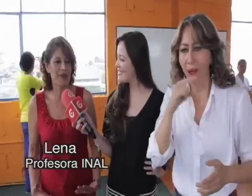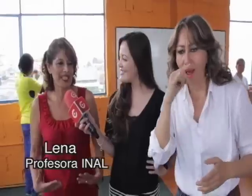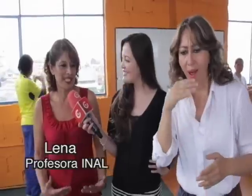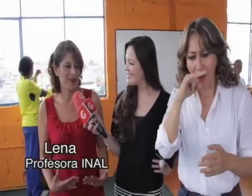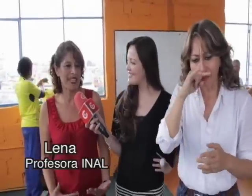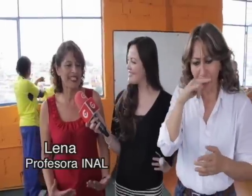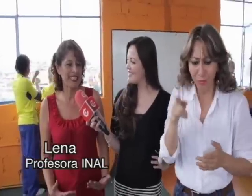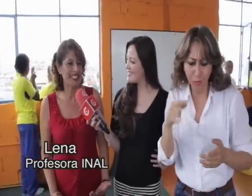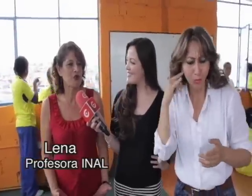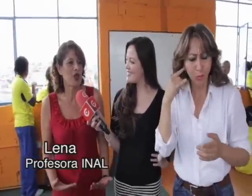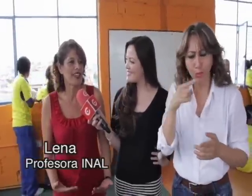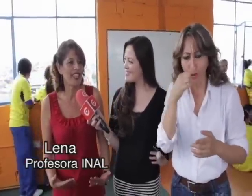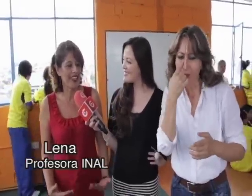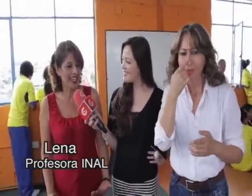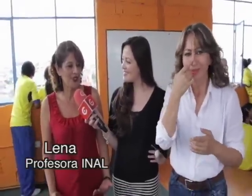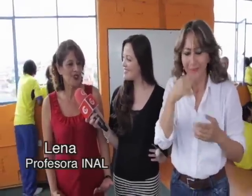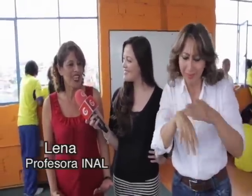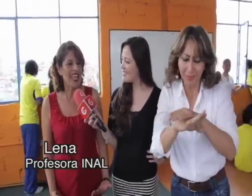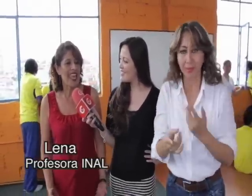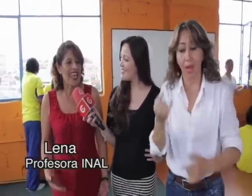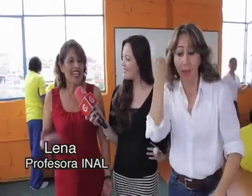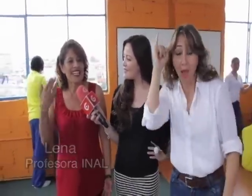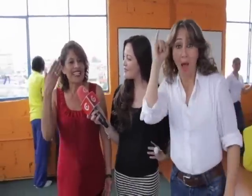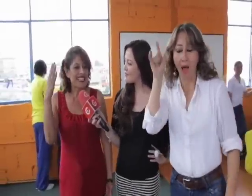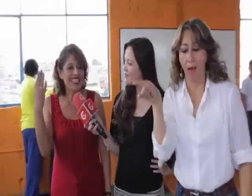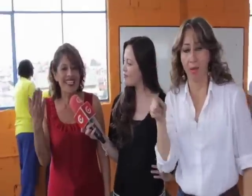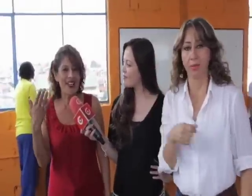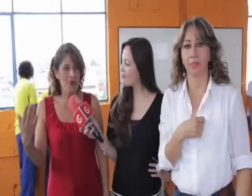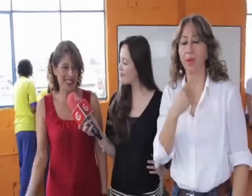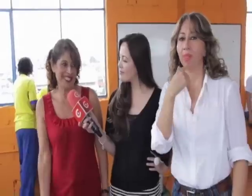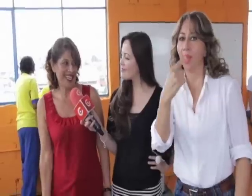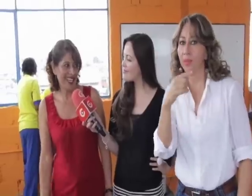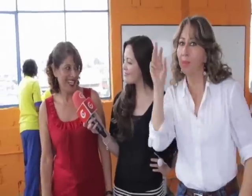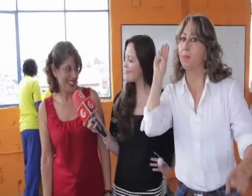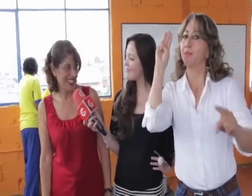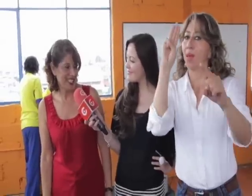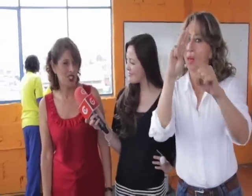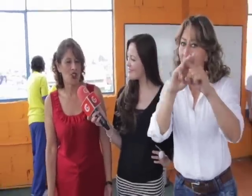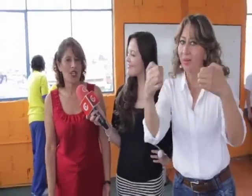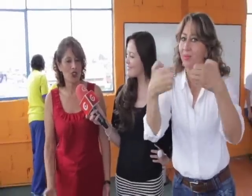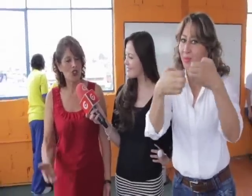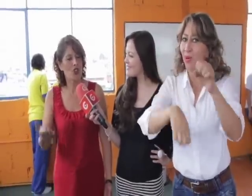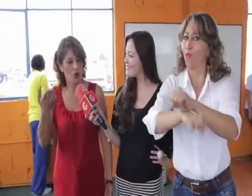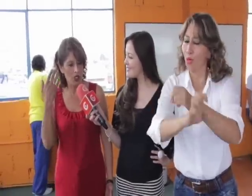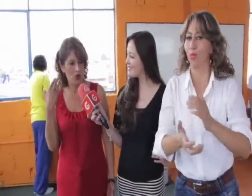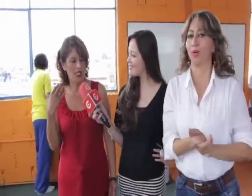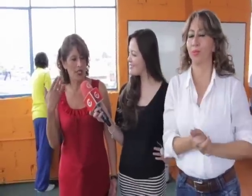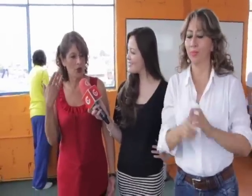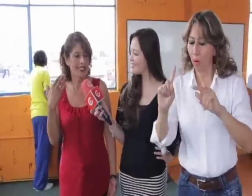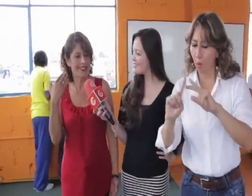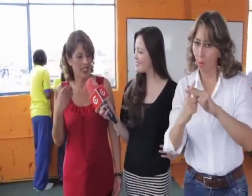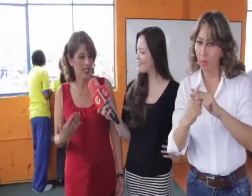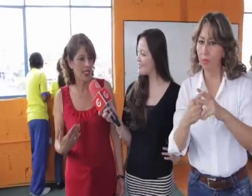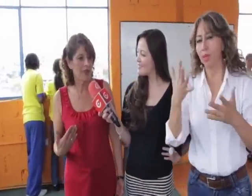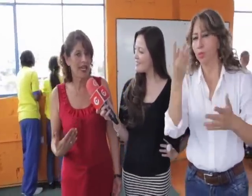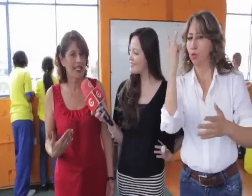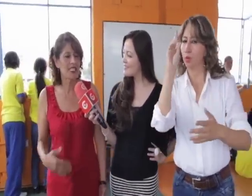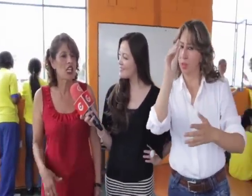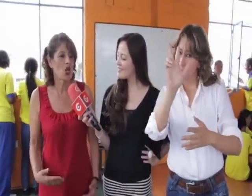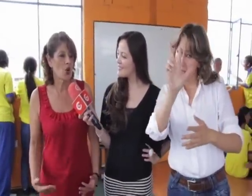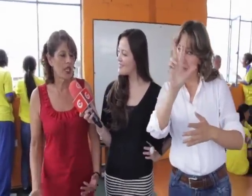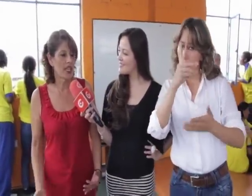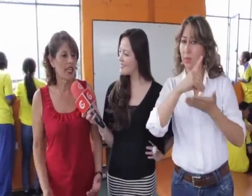fútbol, de querer participar e integrarse, fue idea de ellos. El decir, dar un mensaje a la selección. Entonces comenzó hace unas tres